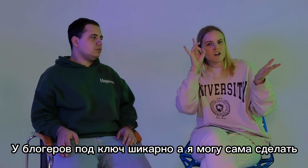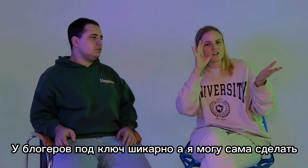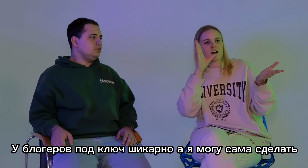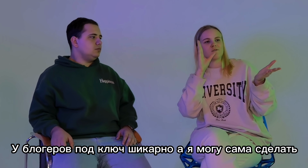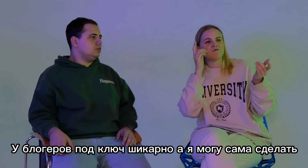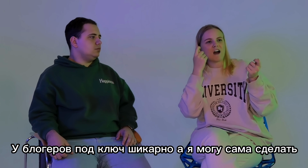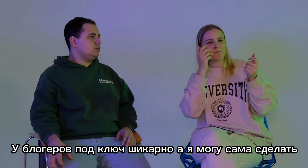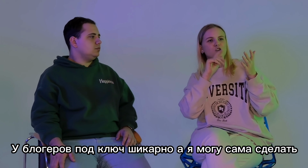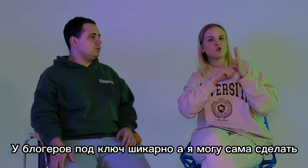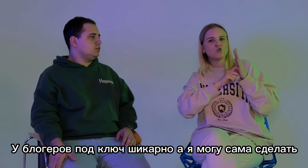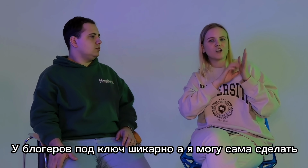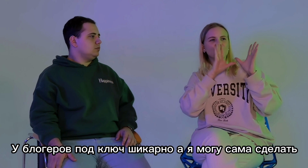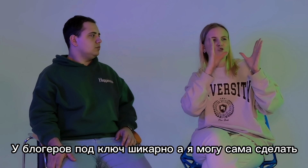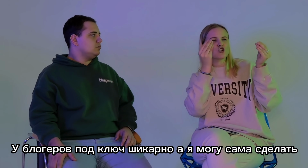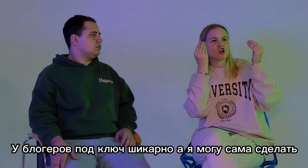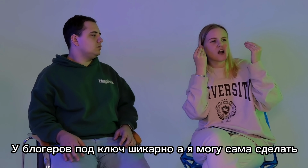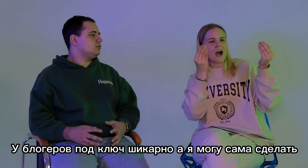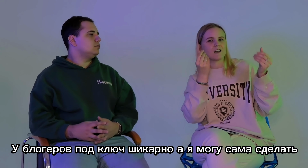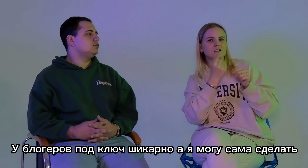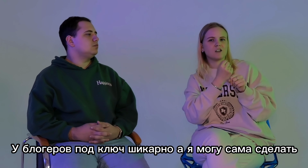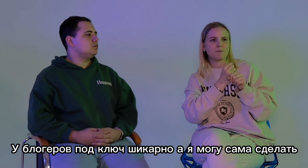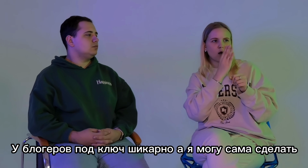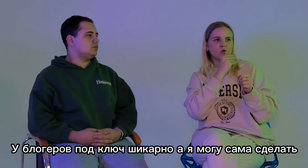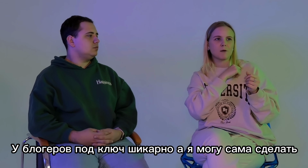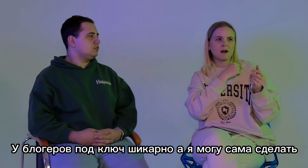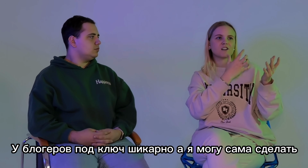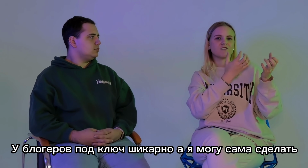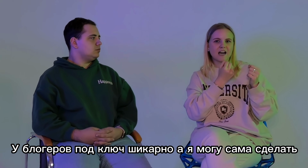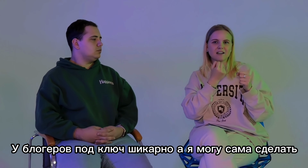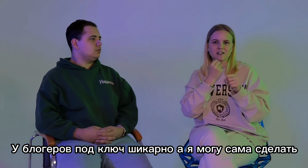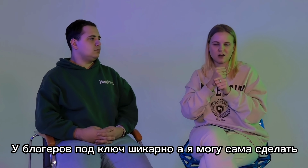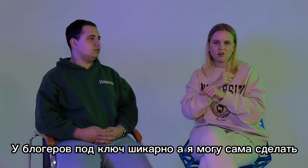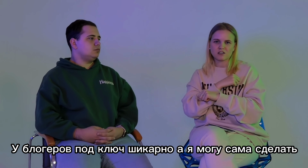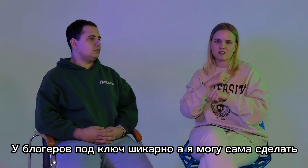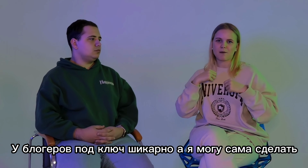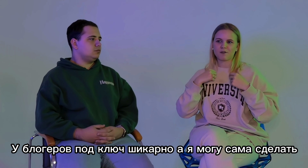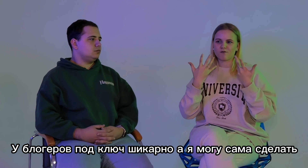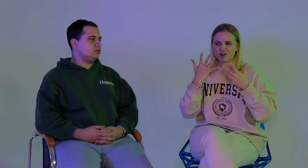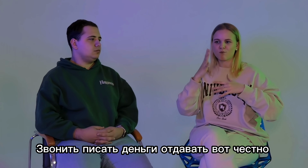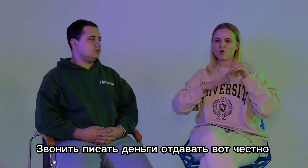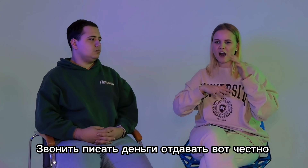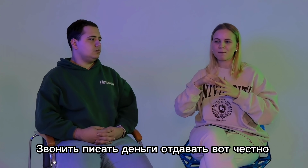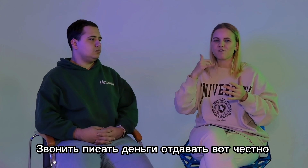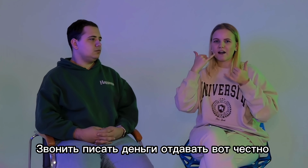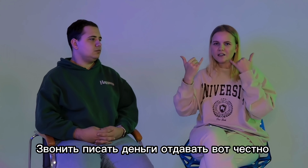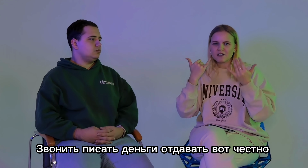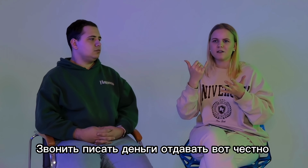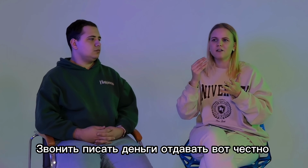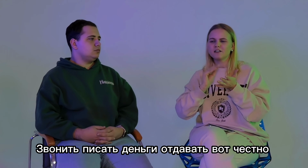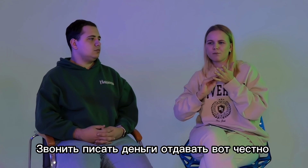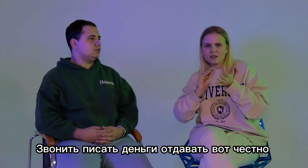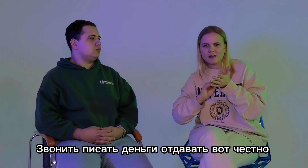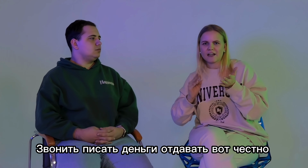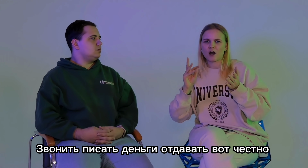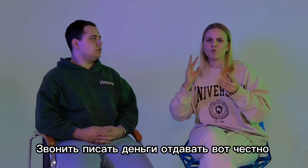блогер там спать под ключ, они все шикарно делают. Я могу сама это взять и делать сами, своими руками, звонить, писать